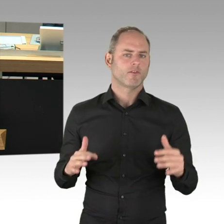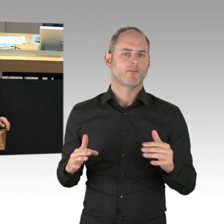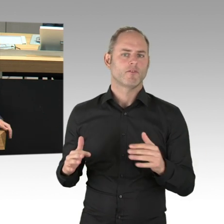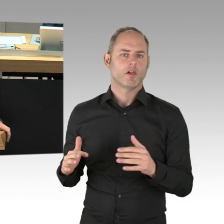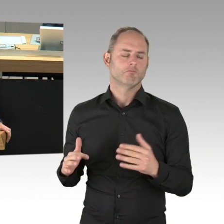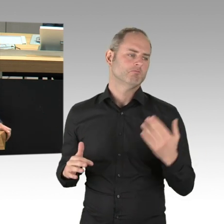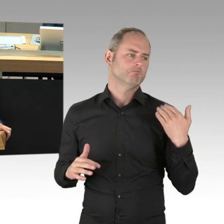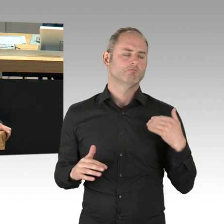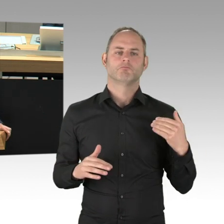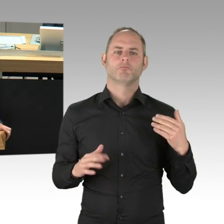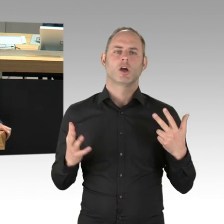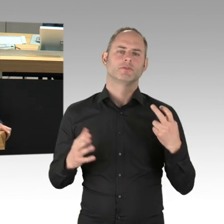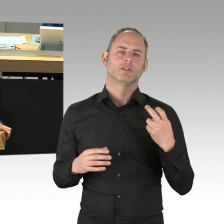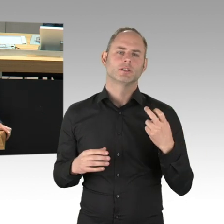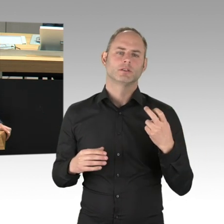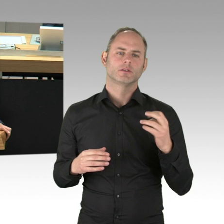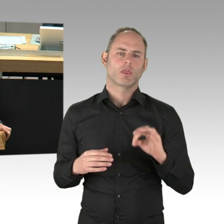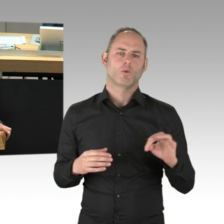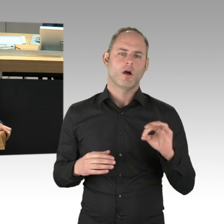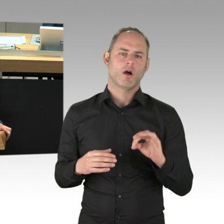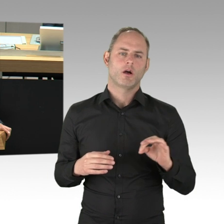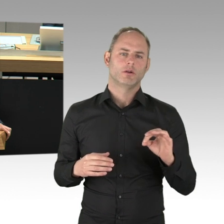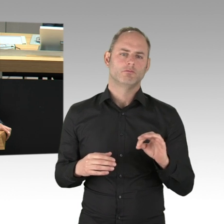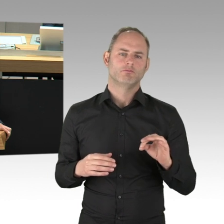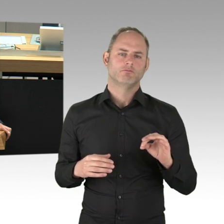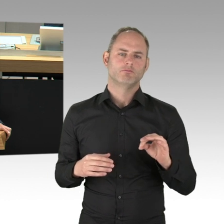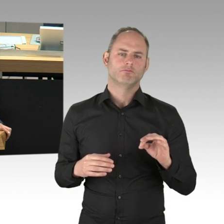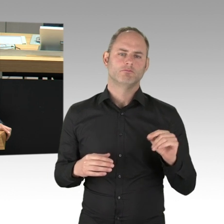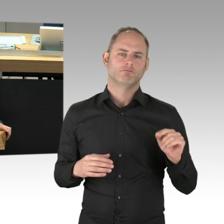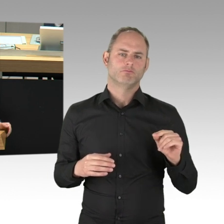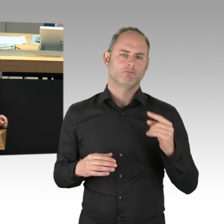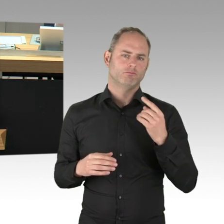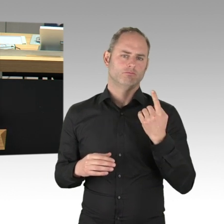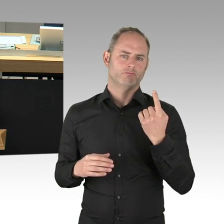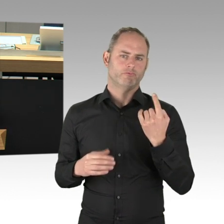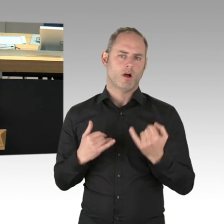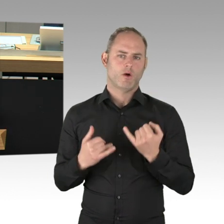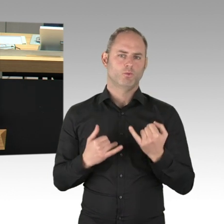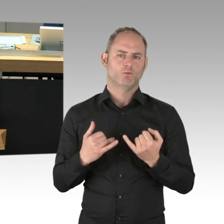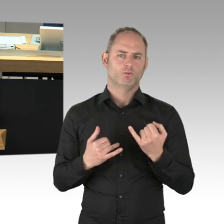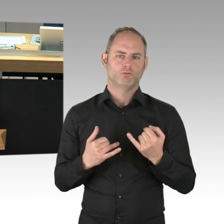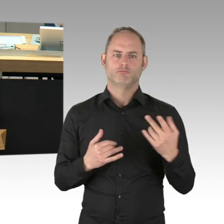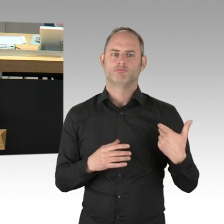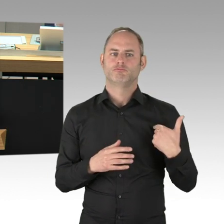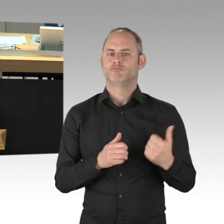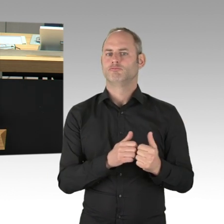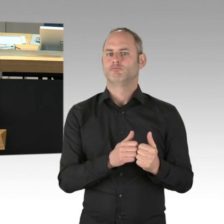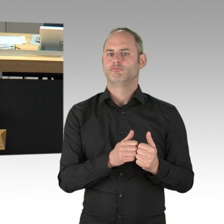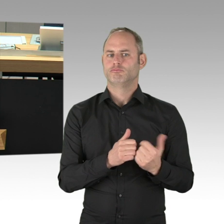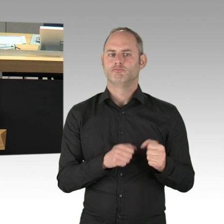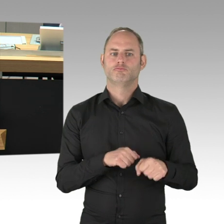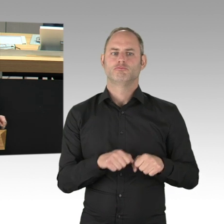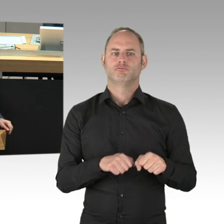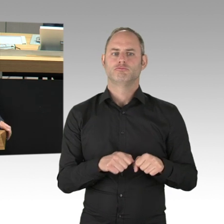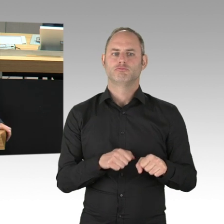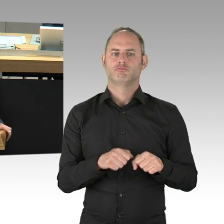Er setzte sich ihr gegenüber, schaute sie an und schrie sie noch einige Male an. Die Frau und ihr Begleiter standen auf und liefen zum anderen Ende des